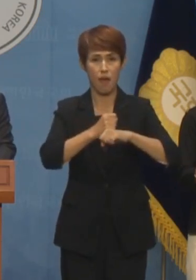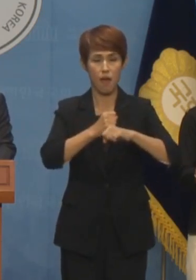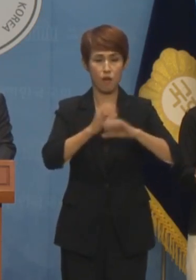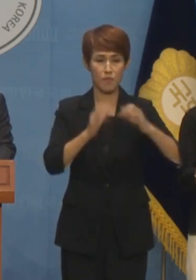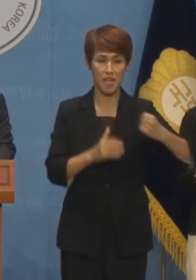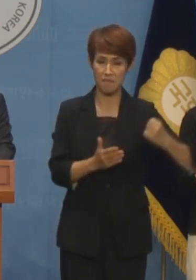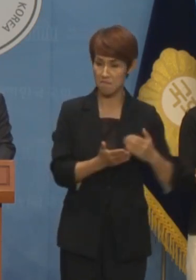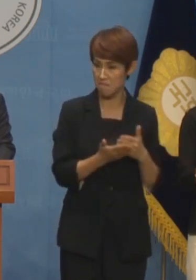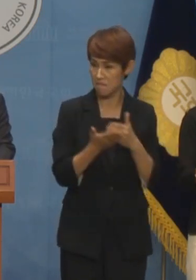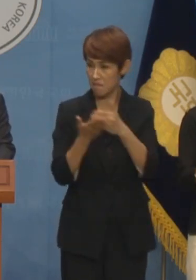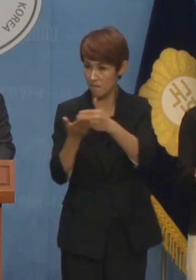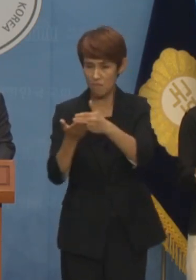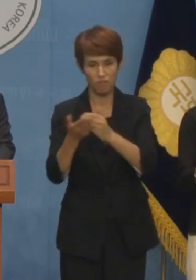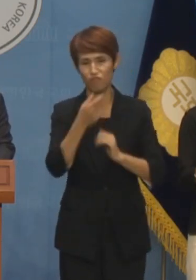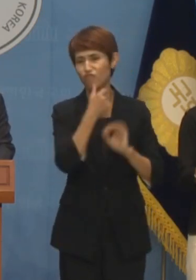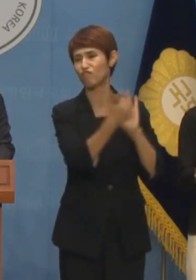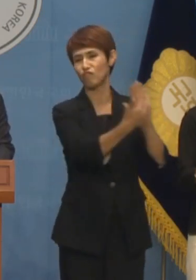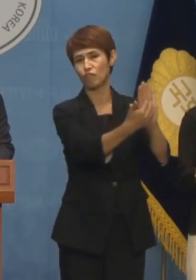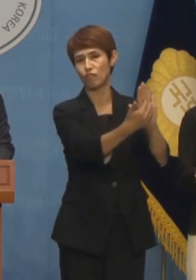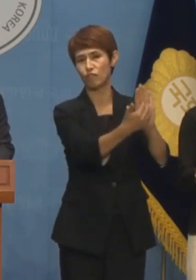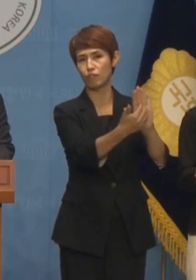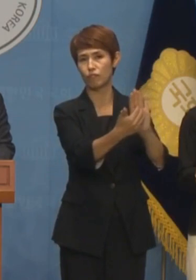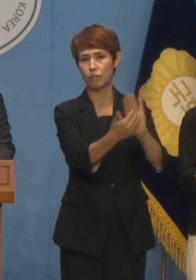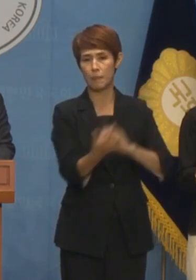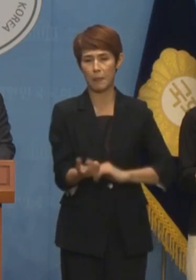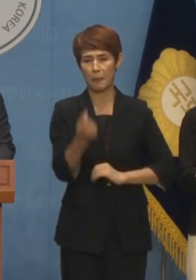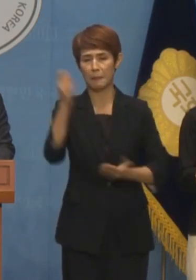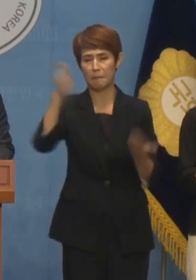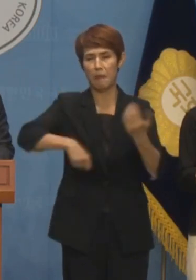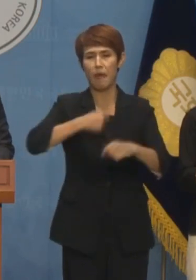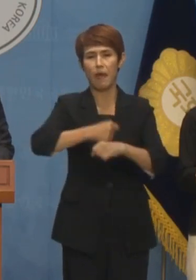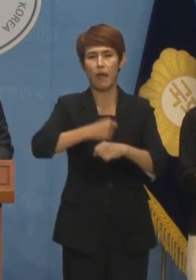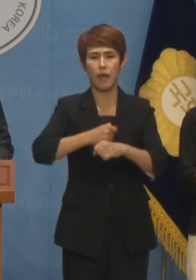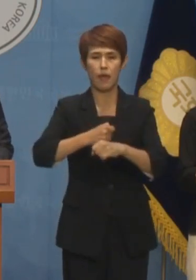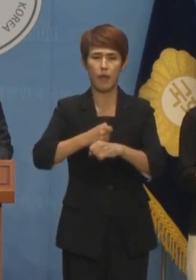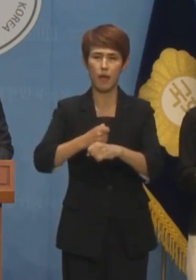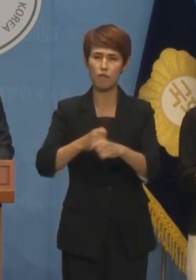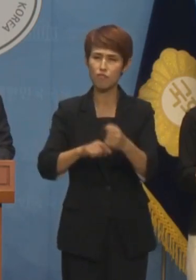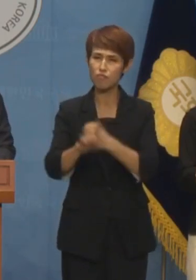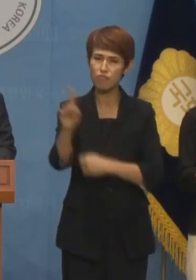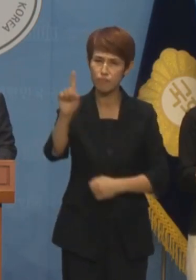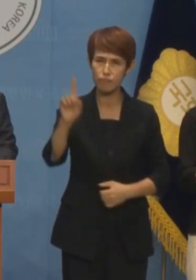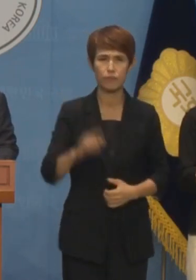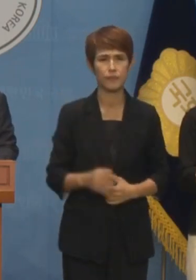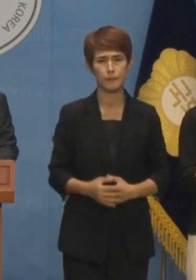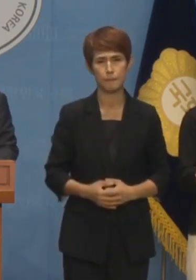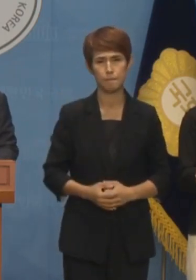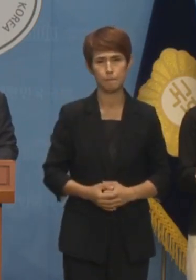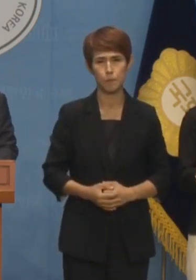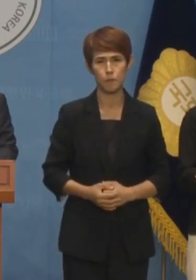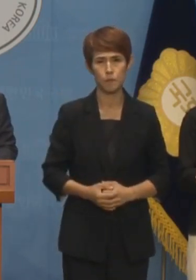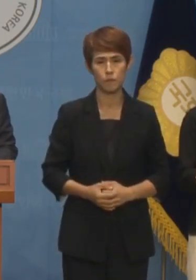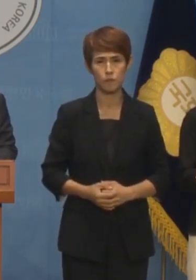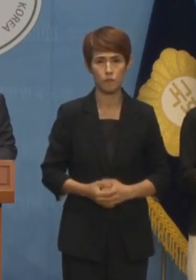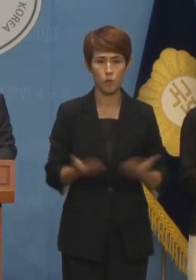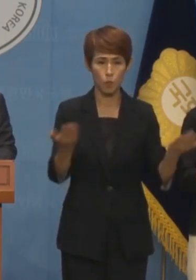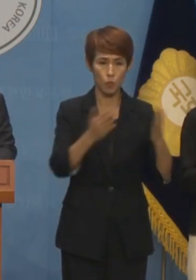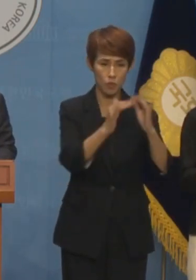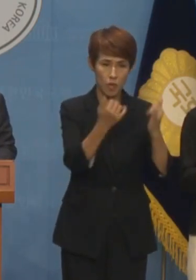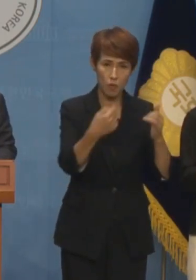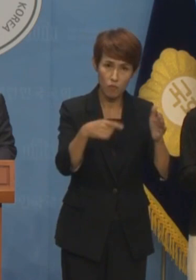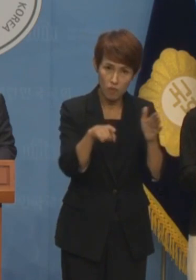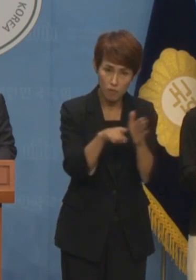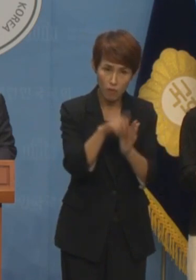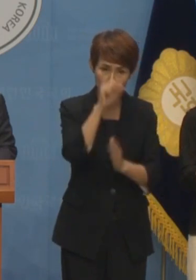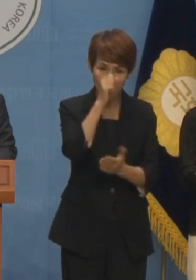국민의힘 제안마저 거부한 채 졸속 통과만 집촉하는 이유는 무엇입니까? 만약 노동자를 위한 그렇게